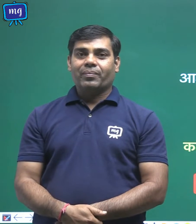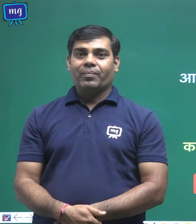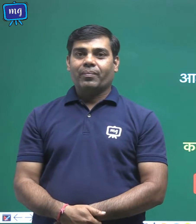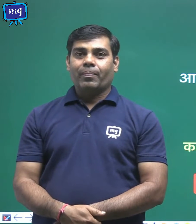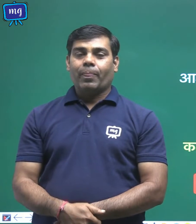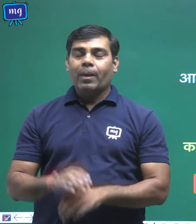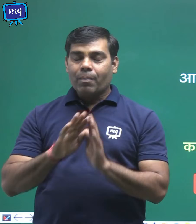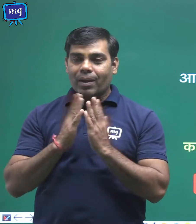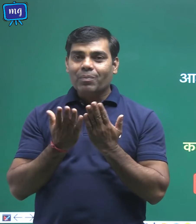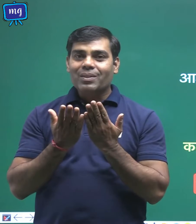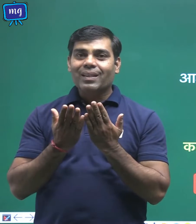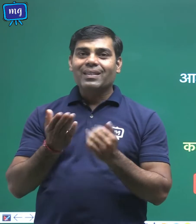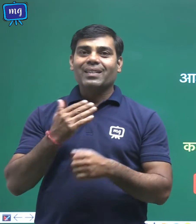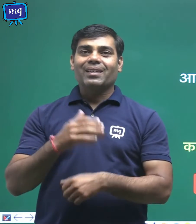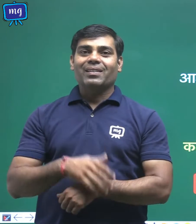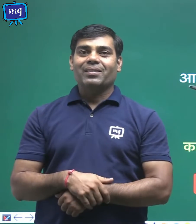पाठ्यपुस्तक से